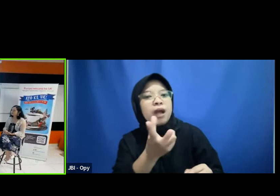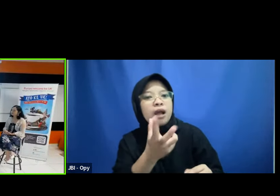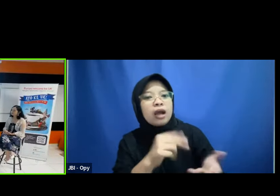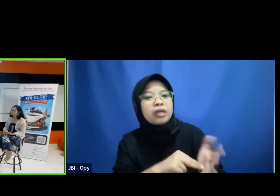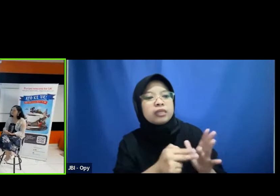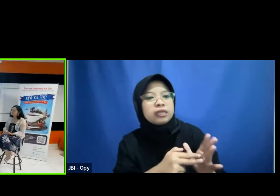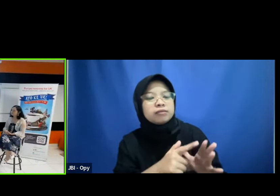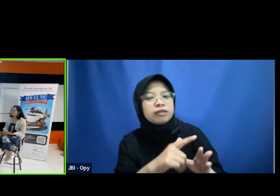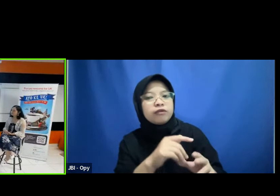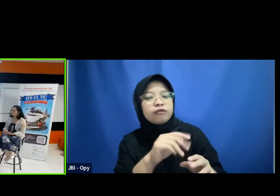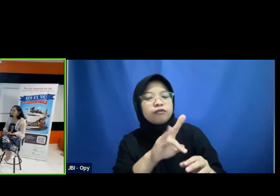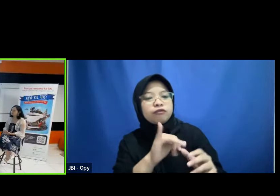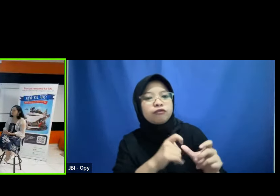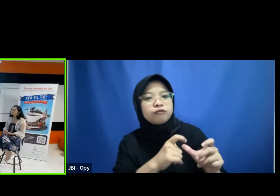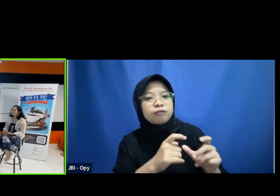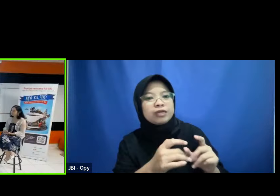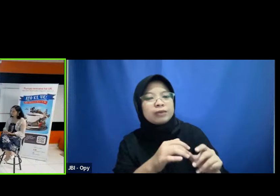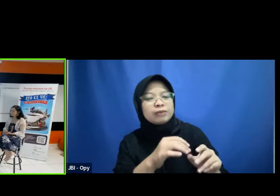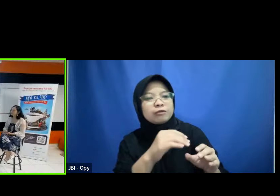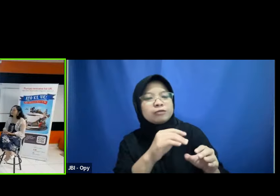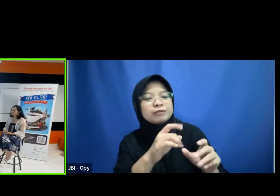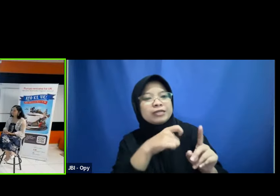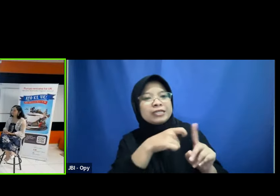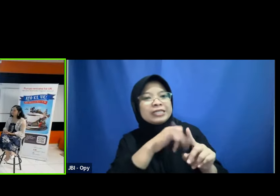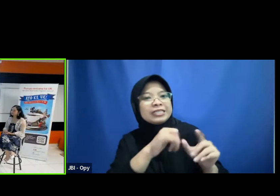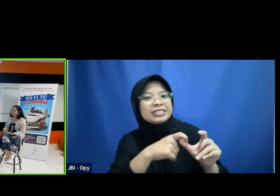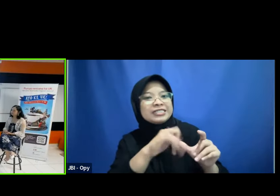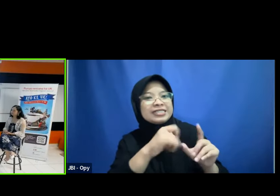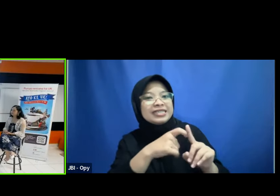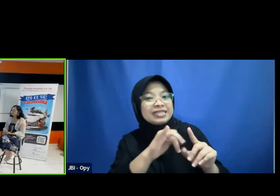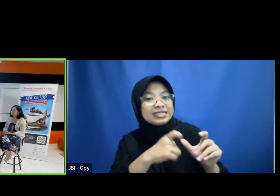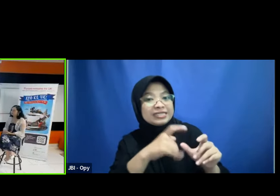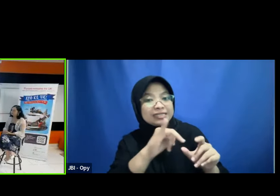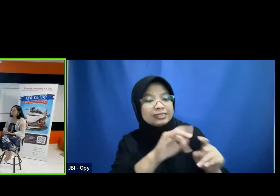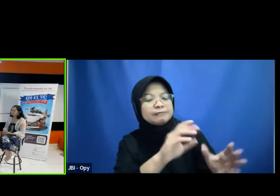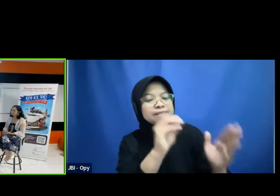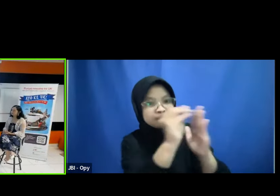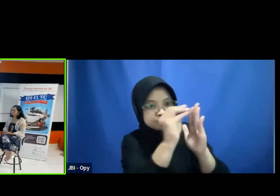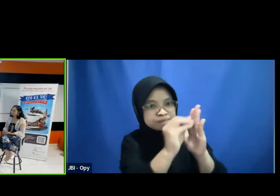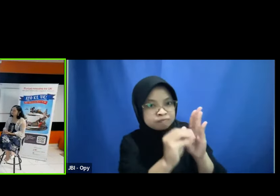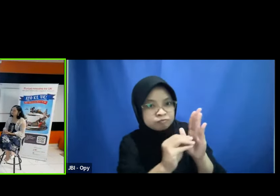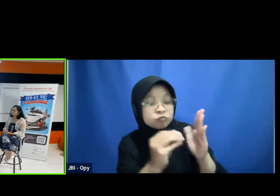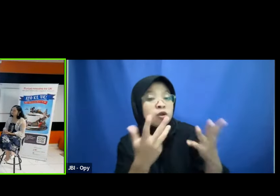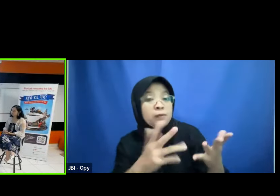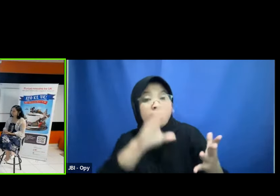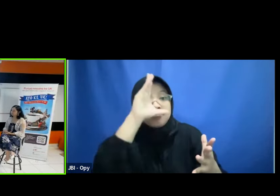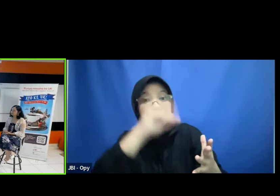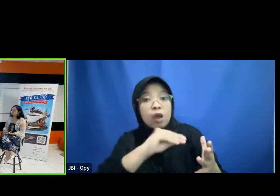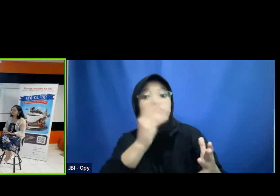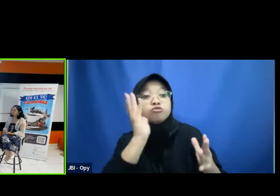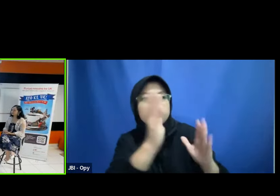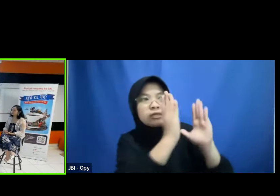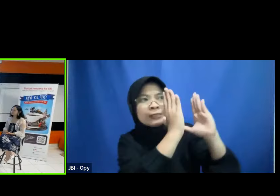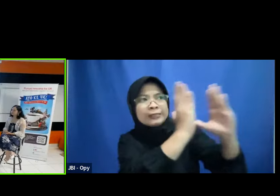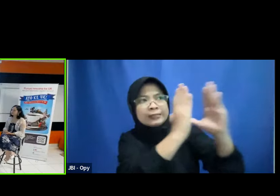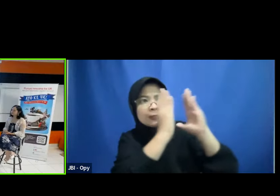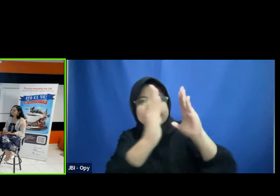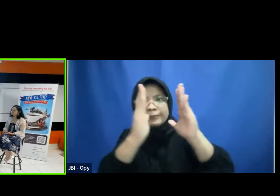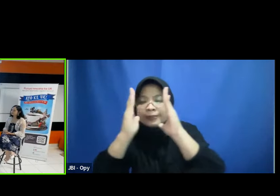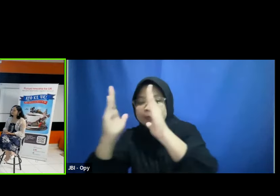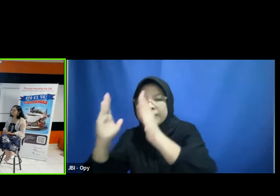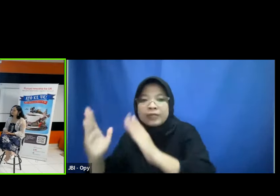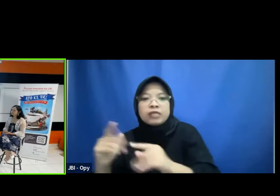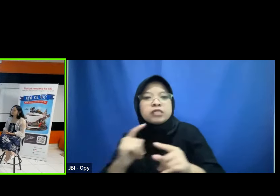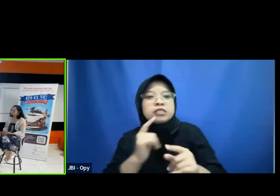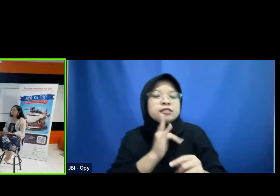ngasih kisi-kisi apa sih yang mereka cari dan if you want to Excel udah tahu gitu apa ya istilahnya